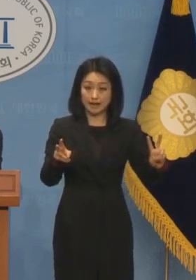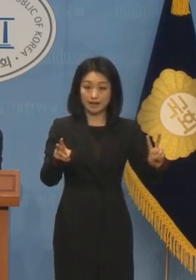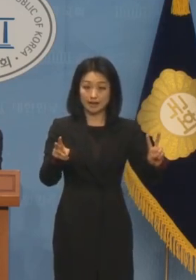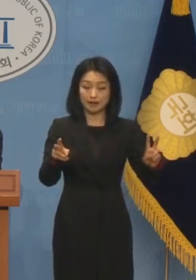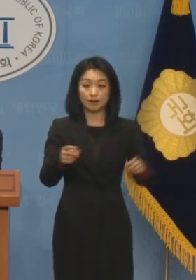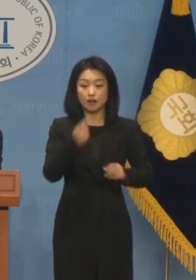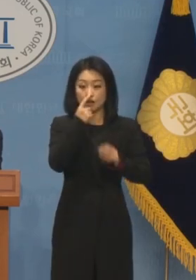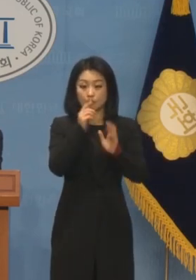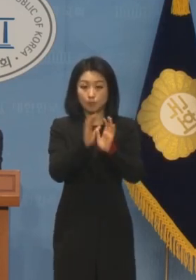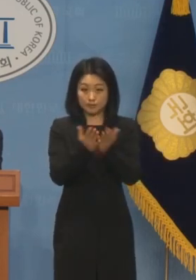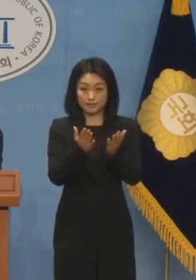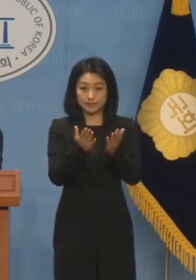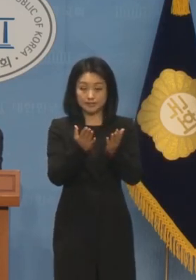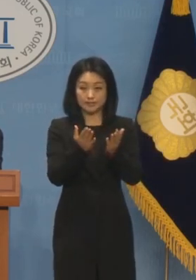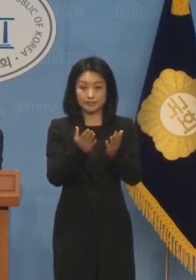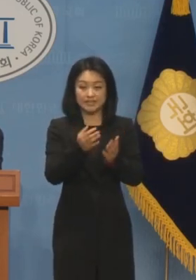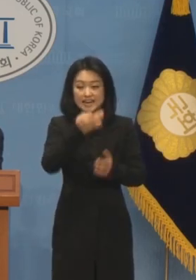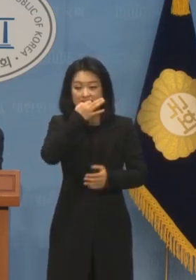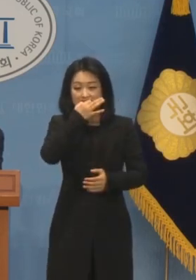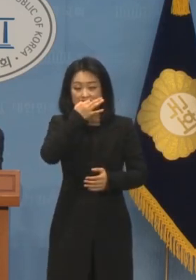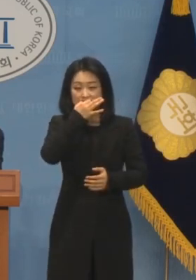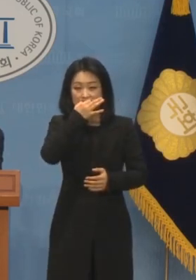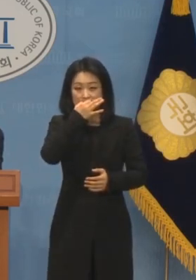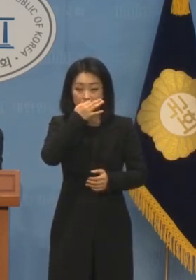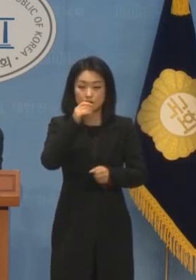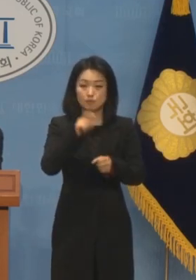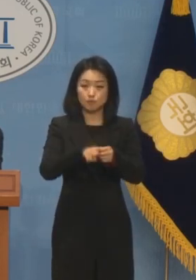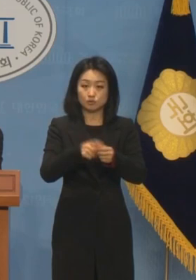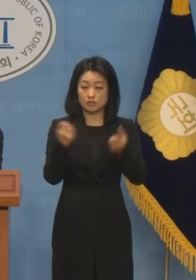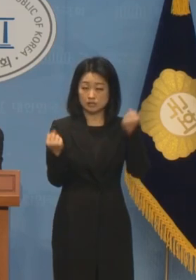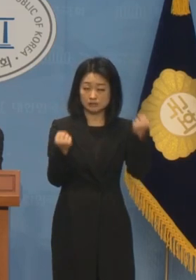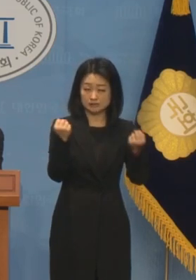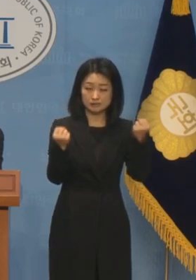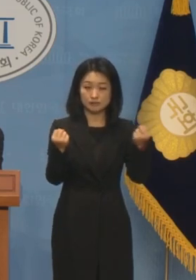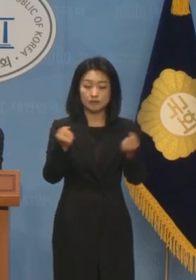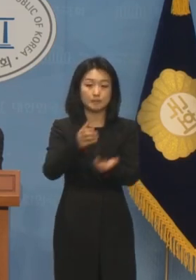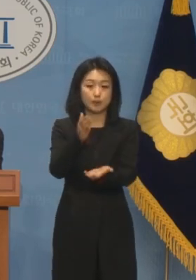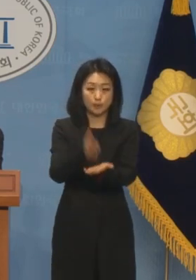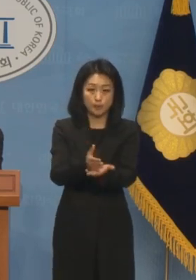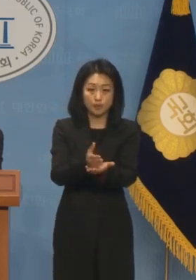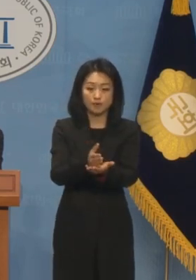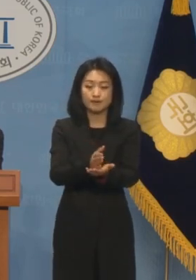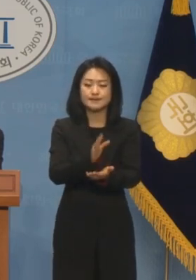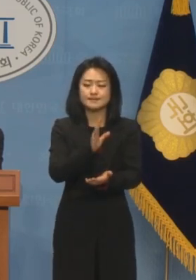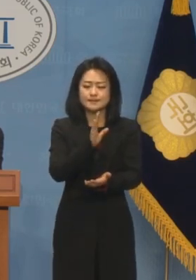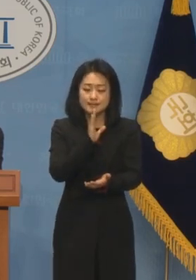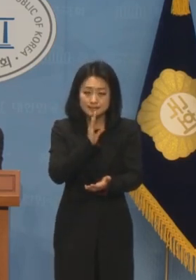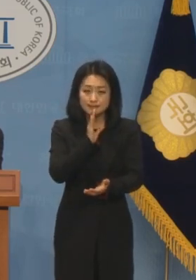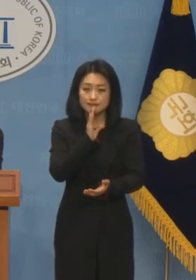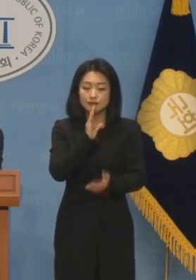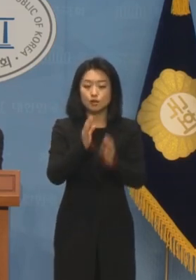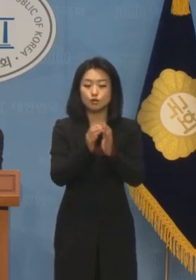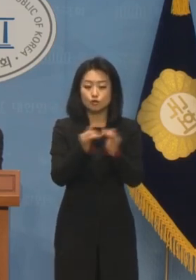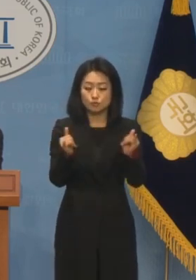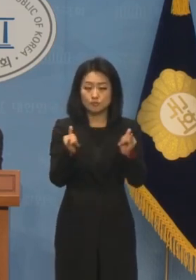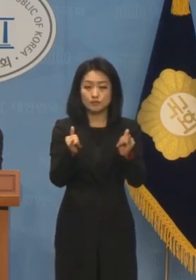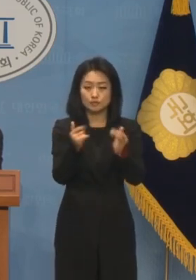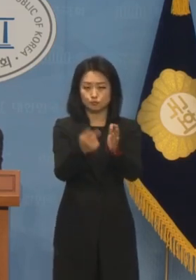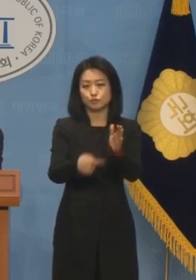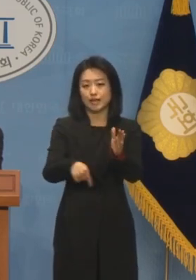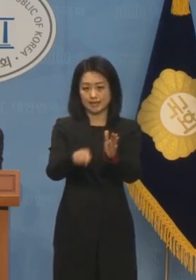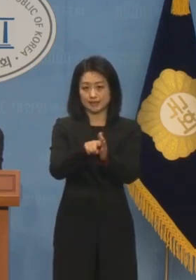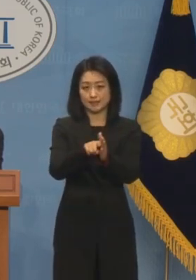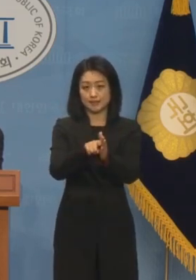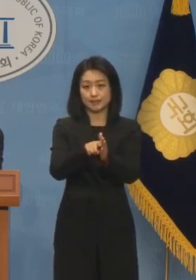자신들의 공생관계를 유지하려는 적대적 공생이 아닌 진정한 국민의 목소리를